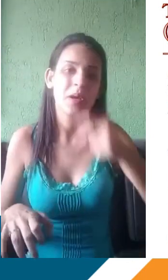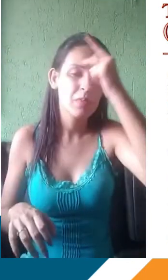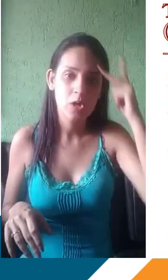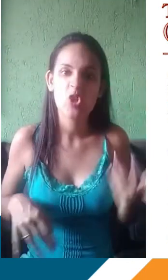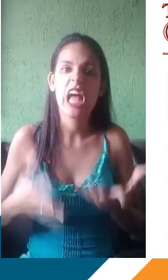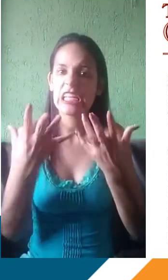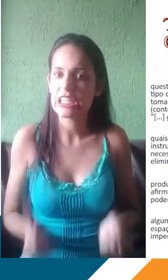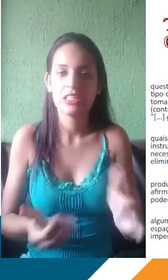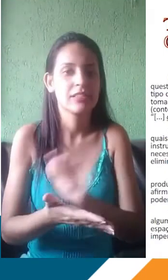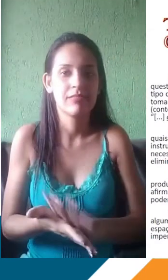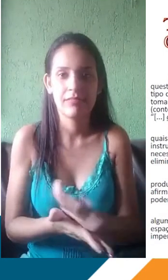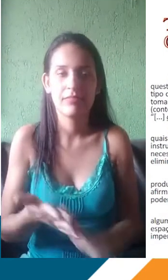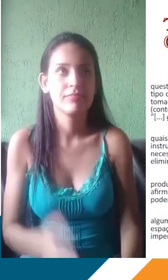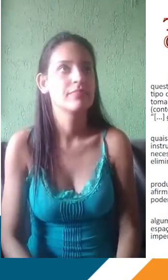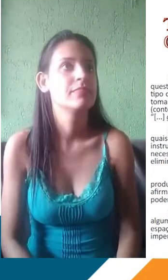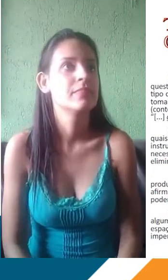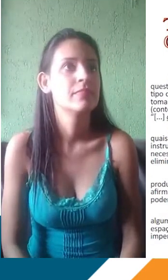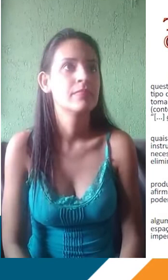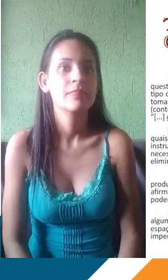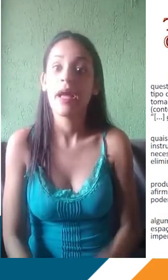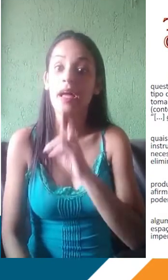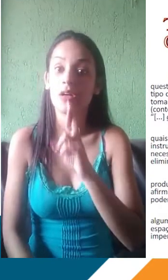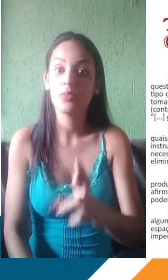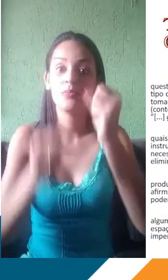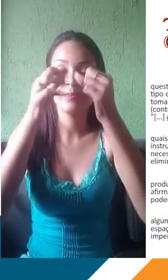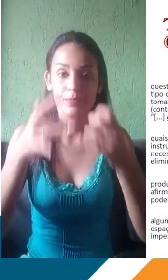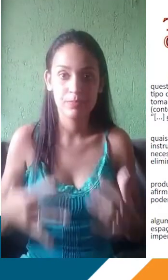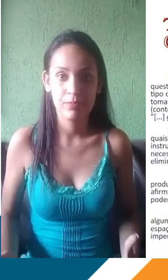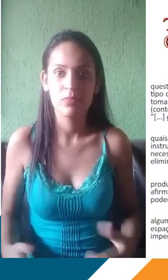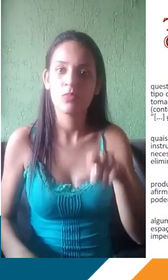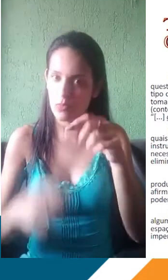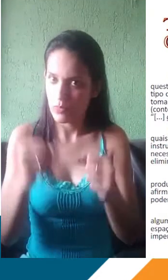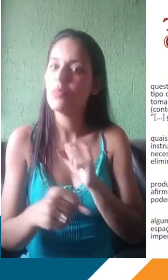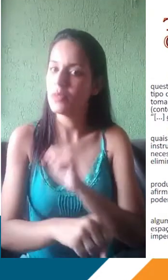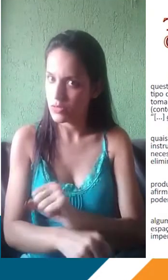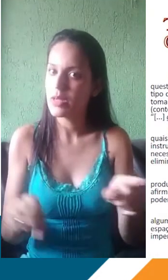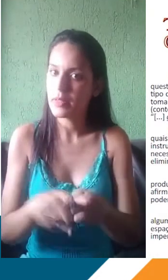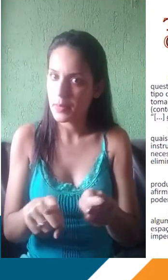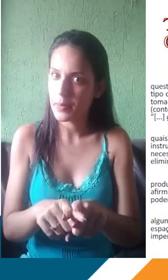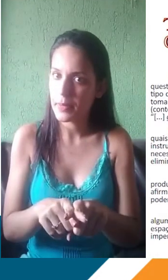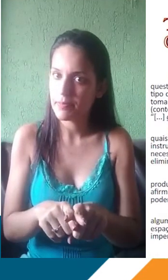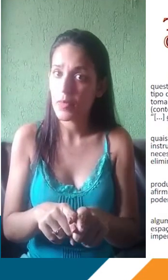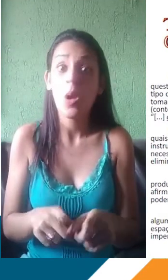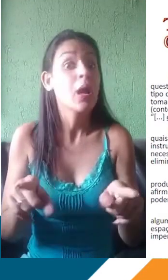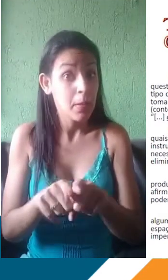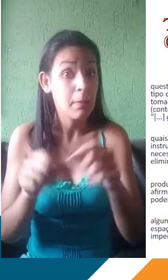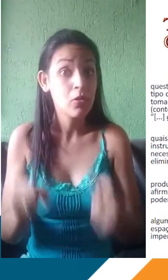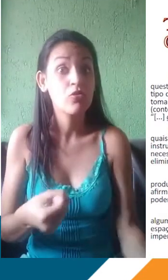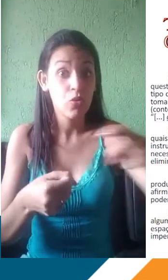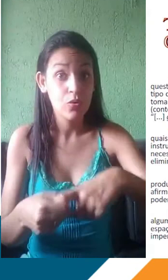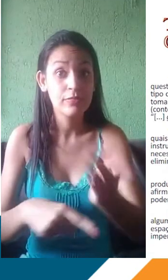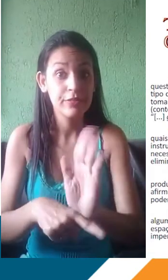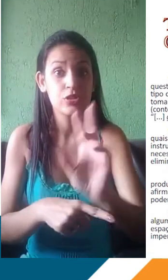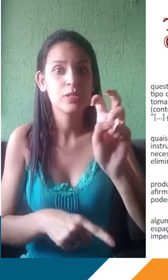sequência textual argumentativa. Esse é o gabarito comentado. Você pode também retornar ao vídeo 5 para